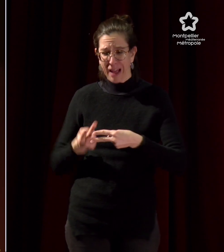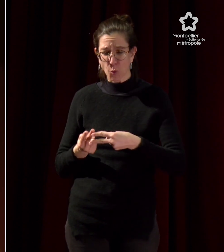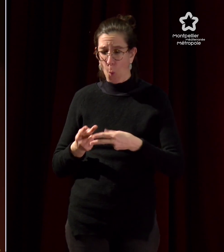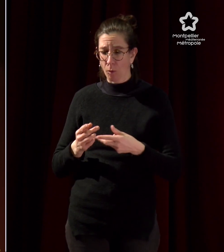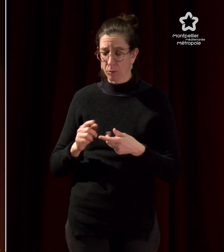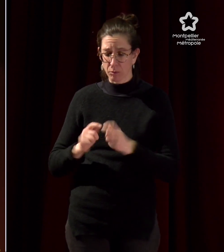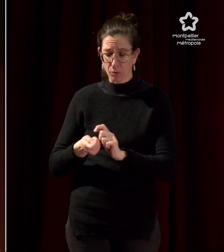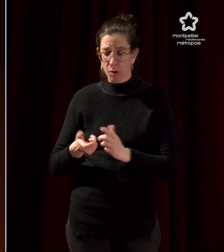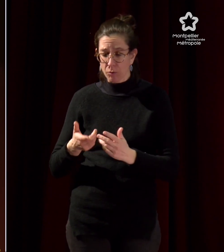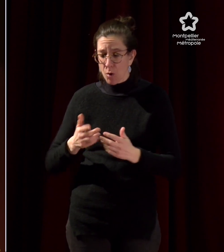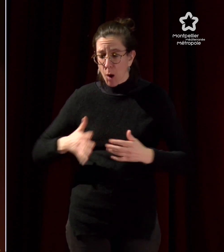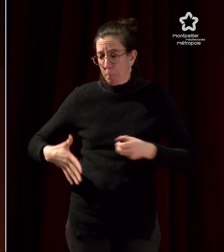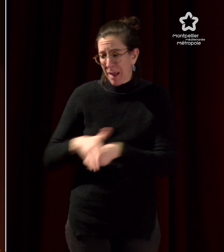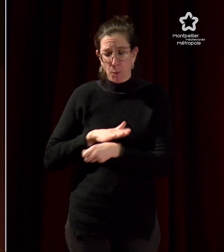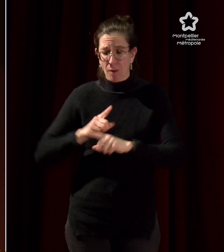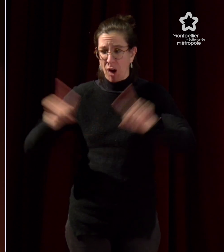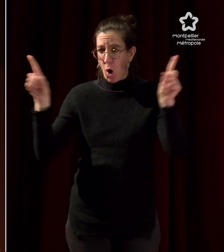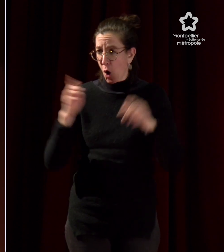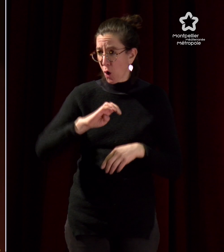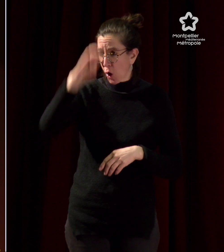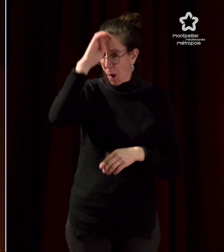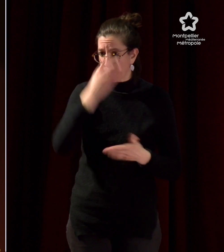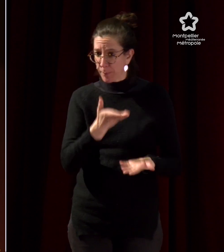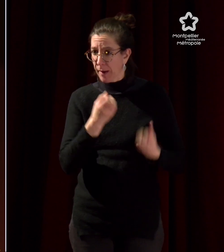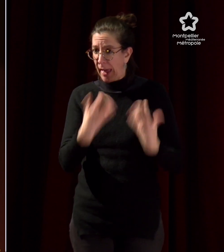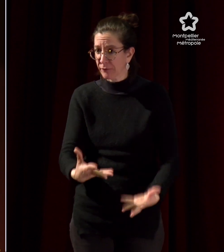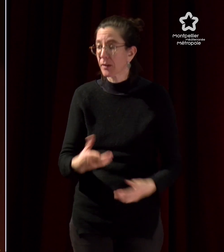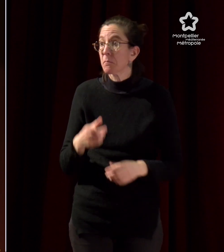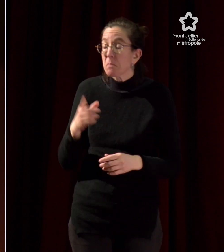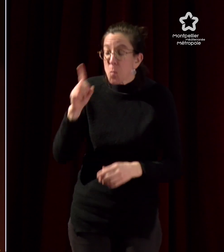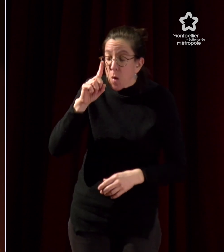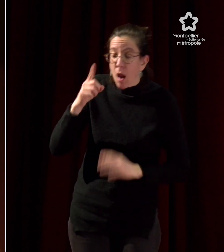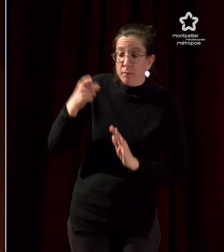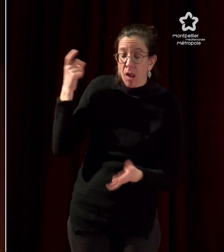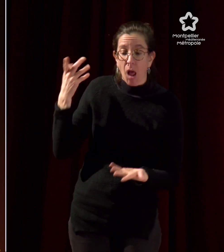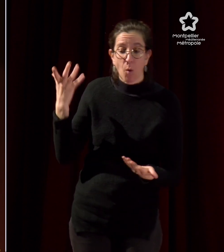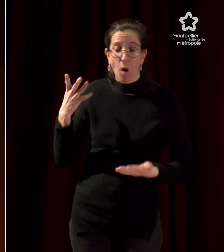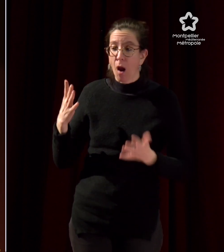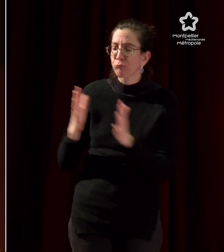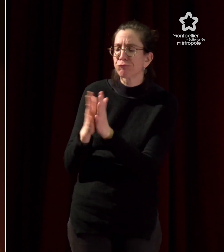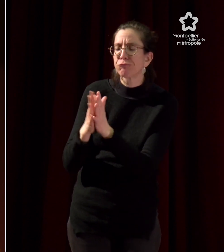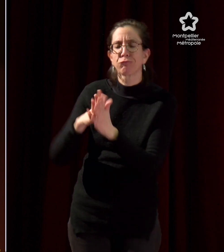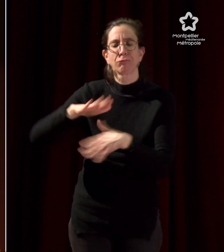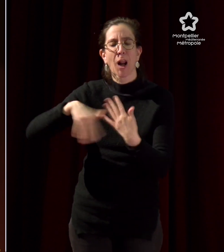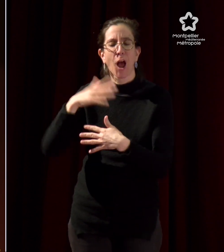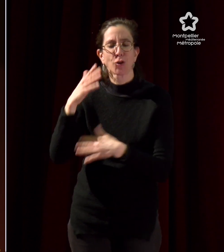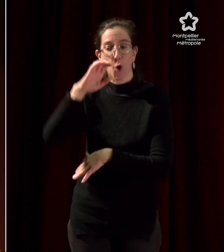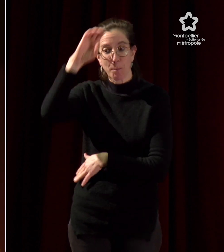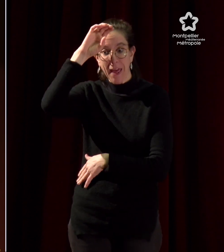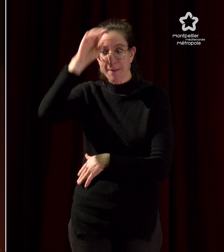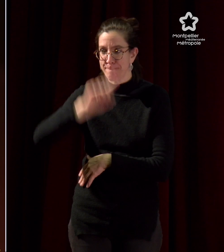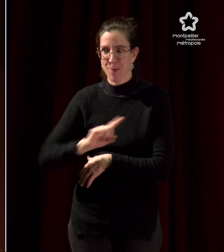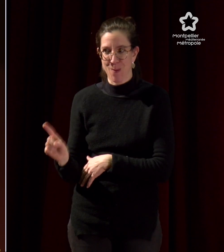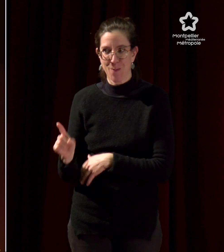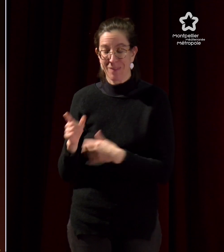a en Europe, parce que la question se posait, est-ce que c'était lié à des mélanges avec l'arrivée d'Européens? Et en fait, c'est une